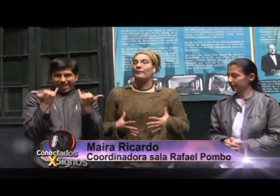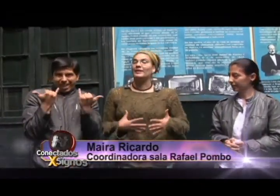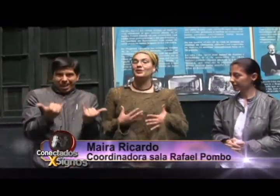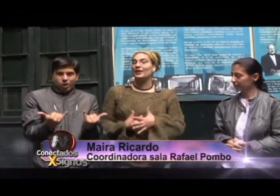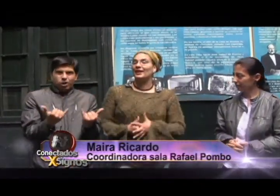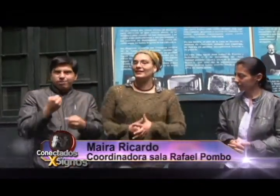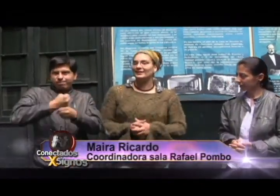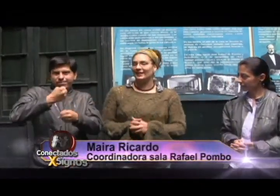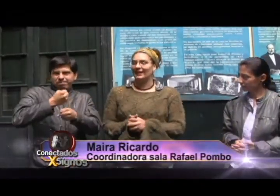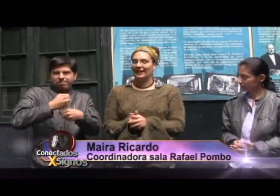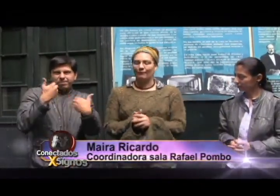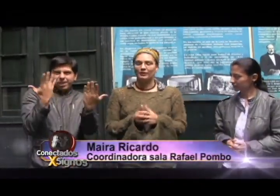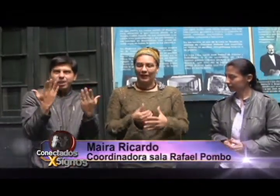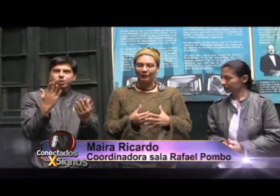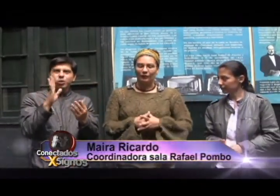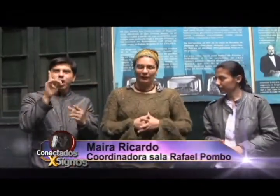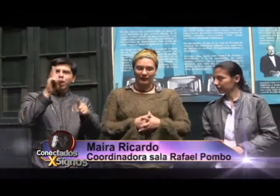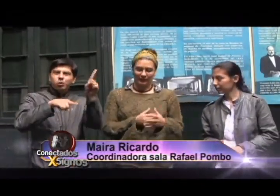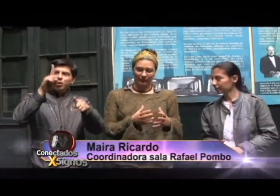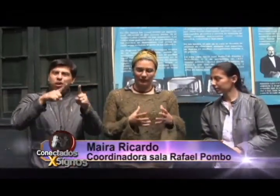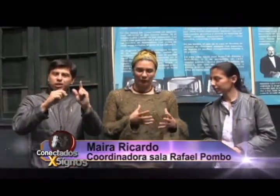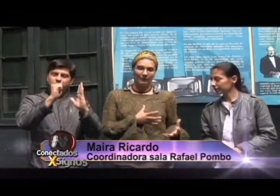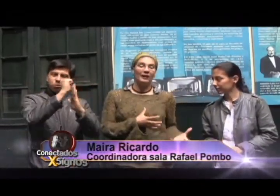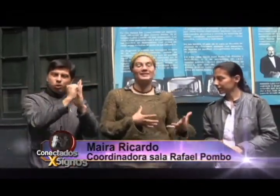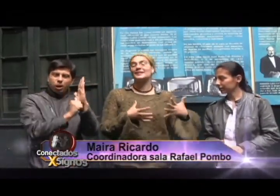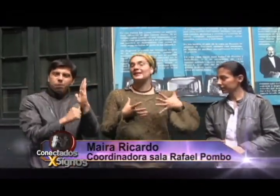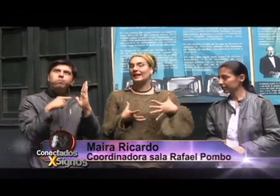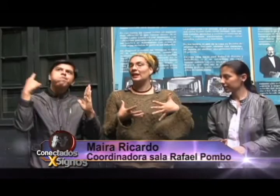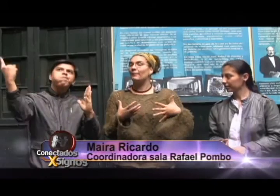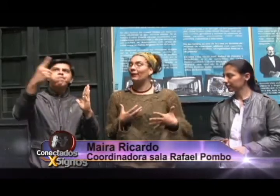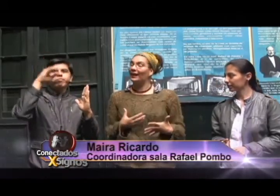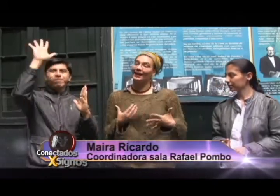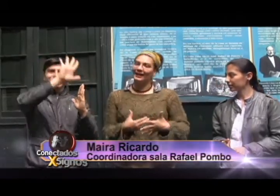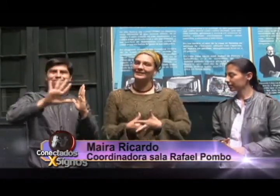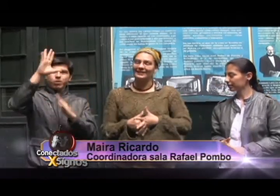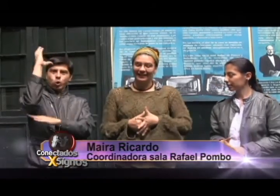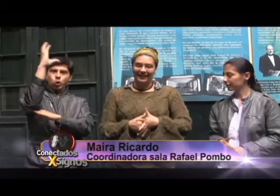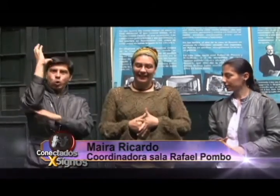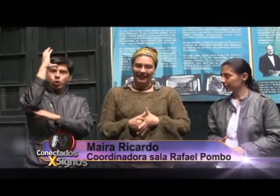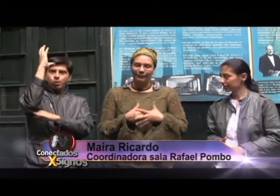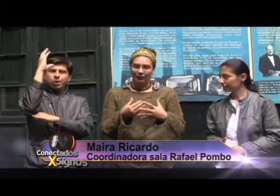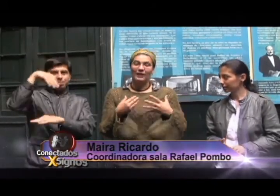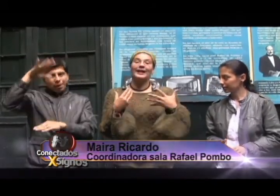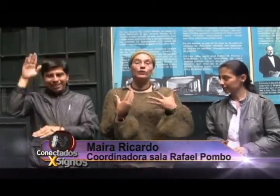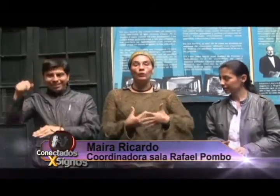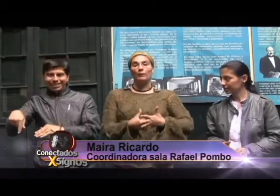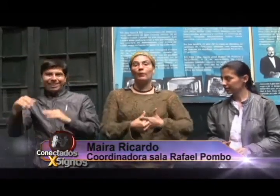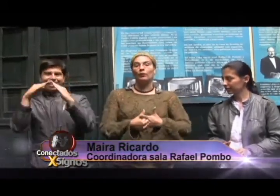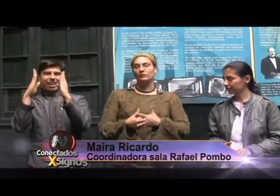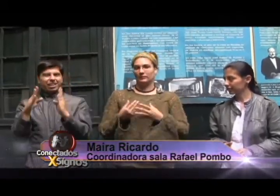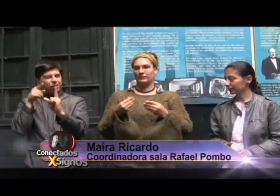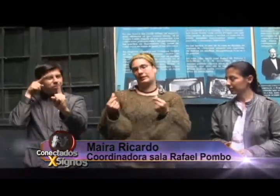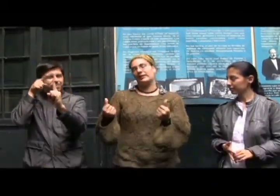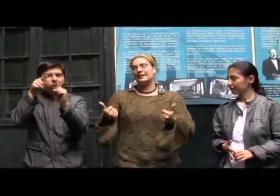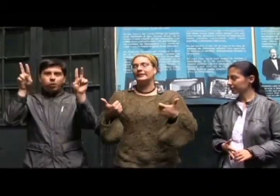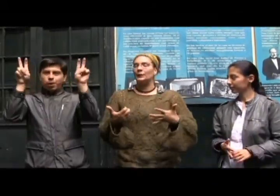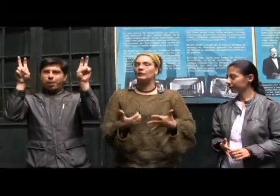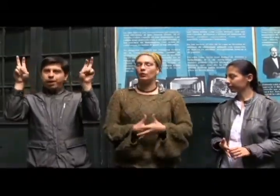programas nacionales, apoyando, digamos, con la primera la sensibilidad que es la teoría de la casa, apoyando la lectura un poco, incentivando el